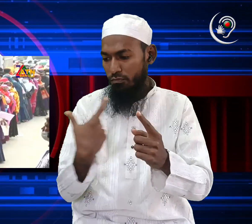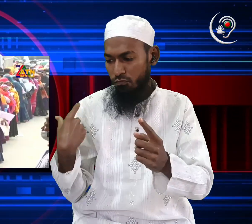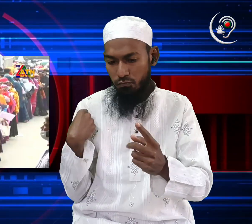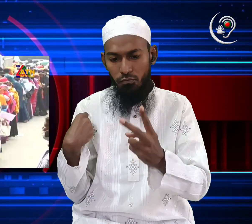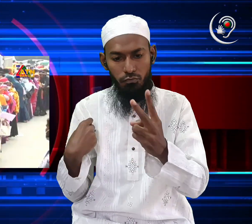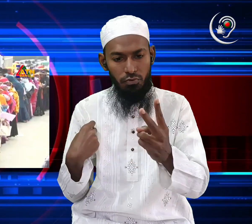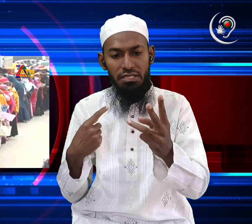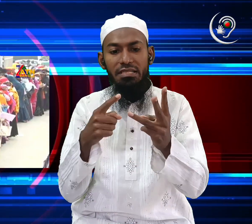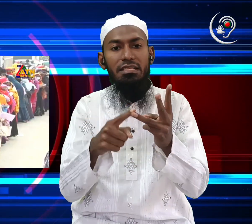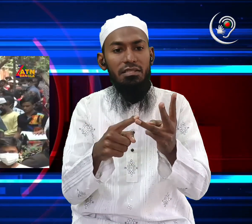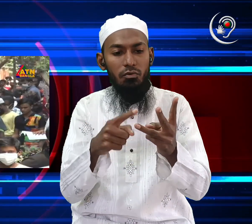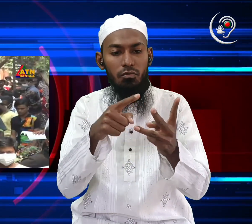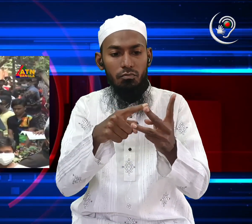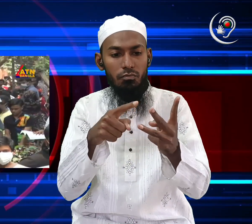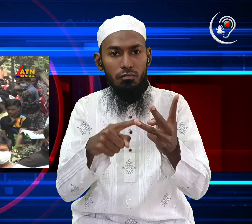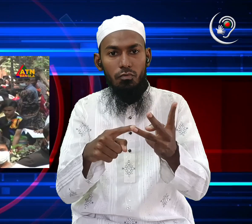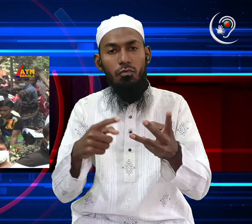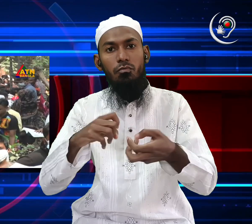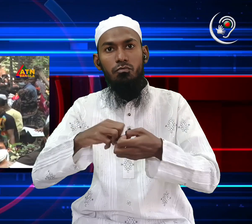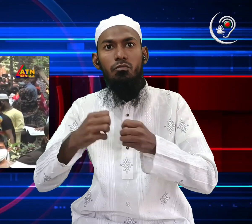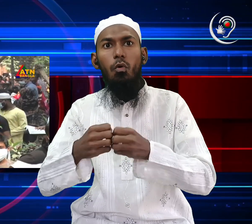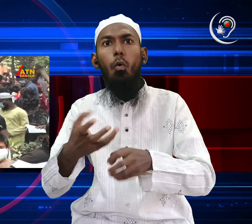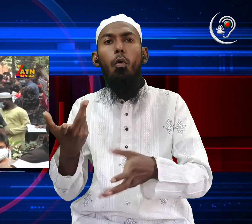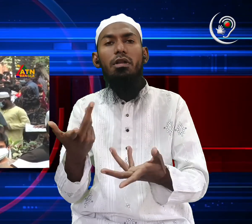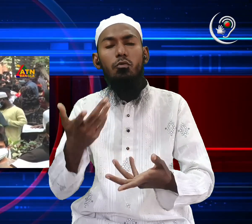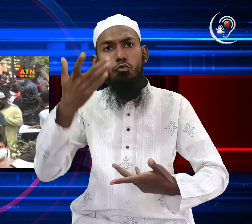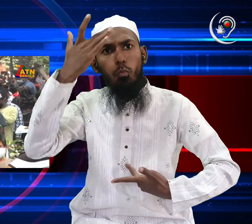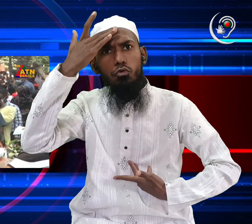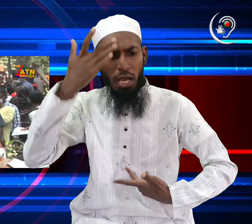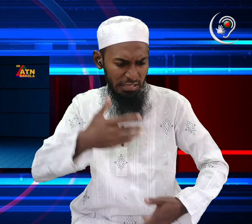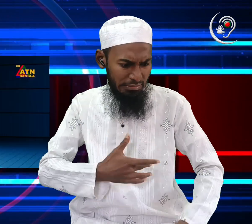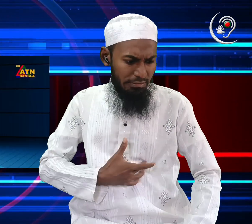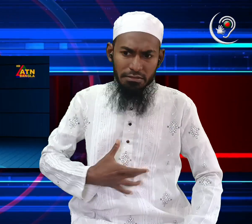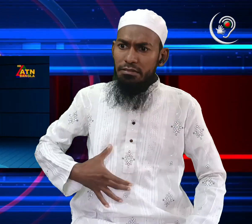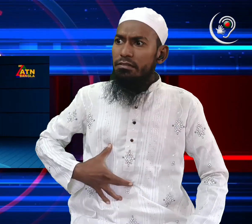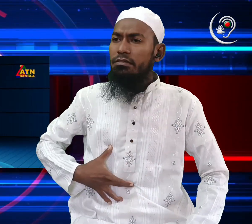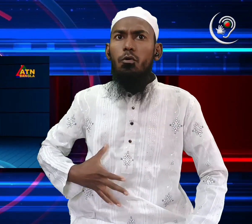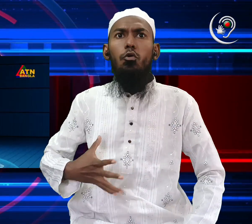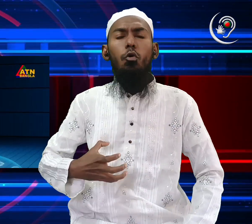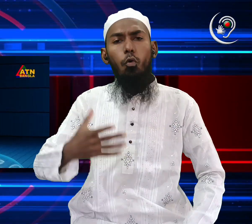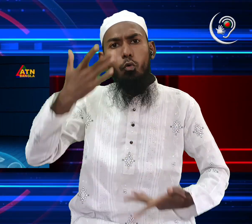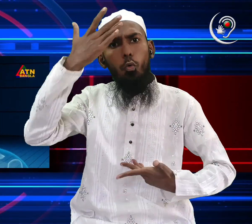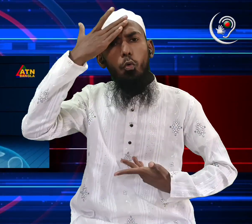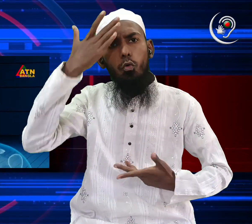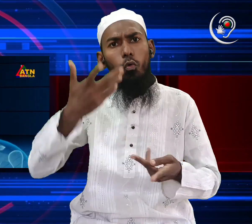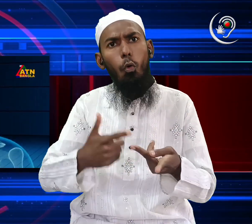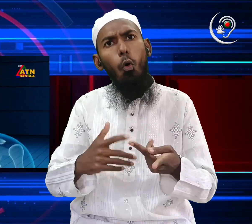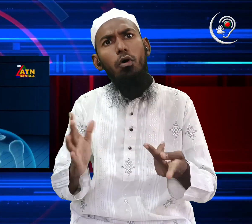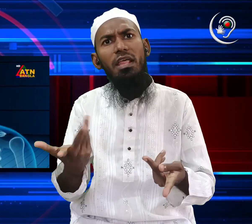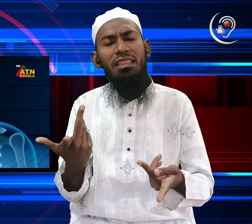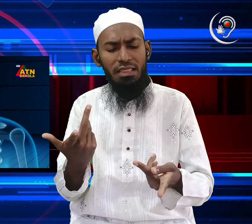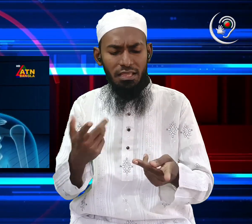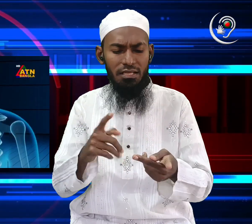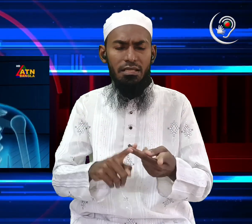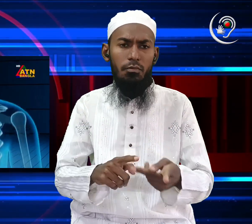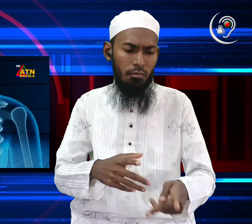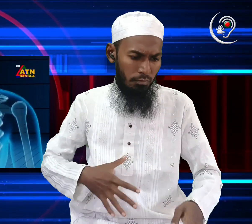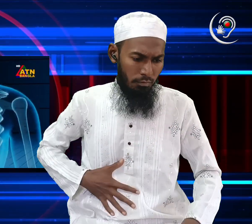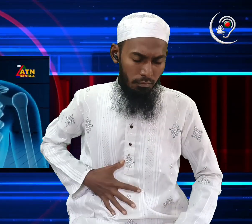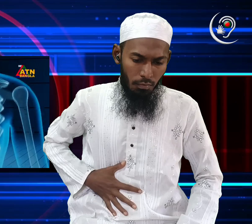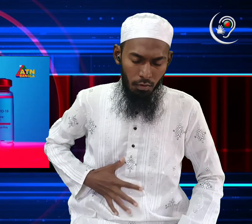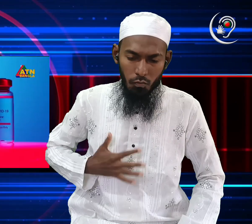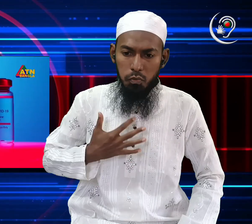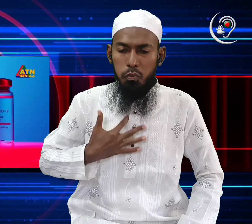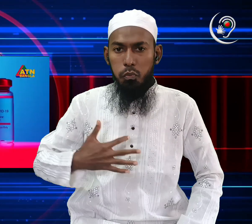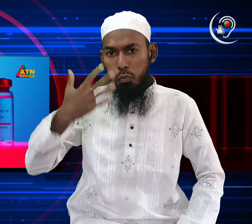একাংশ ইতিমধ্যে মায়োকার্ডিটি নামে হৃৎপিণ্ডের সমস্যায় আক্রান্ত হয়েছেন। এই সমস্যায় আক্রান্তরা হার্টের মাংসপেশির সার্বক্ষণিক প্রদাহে